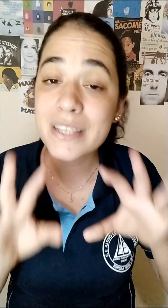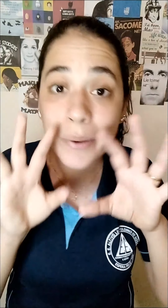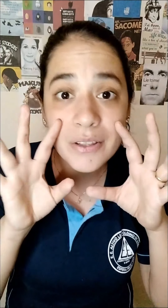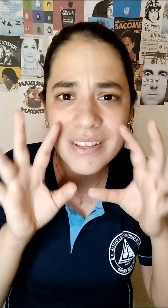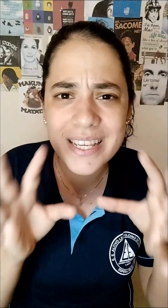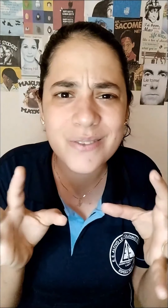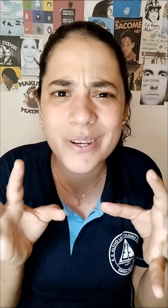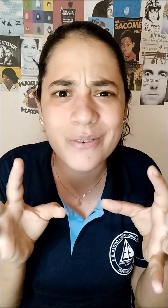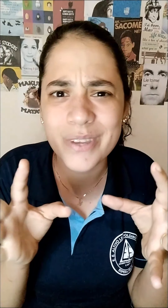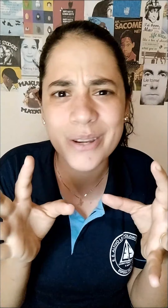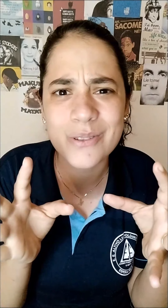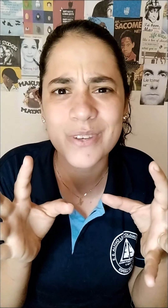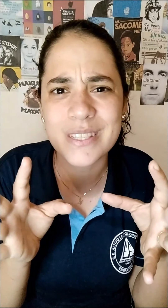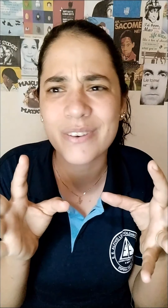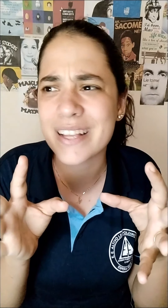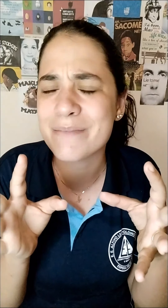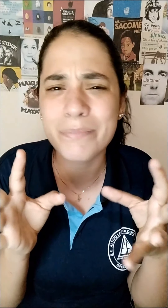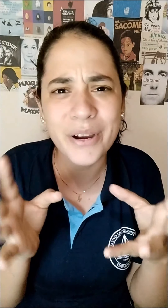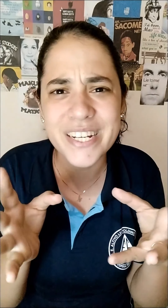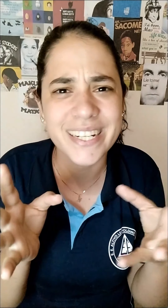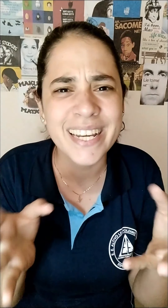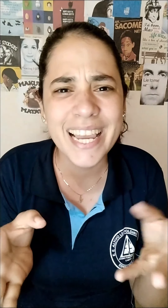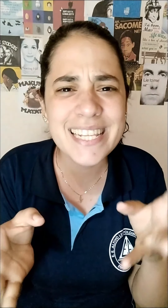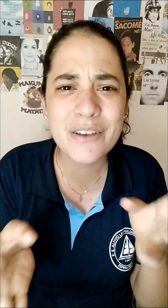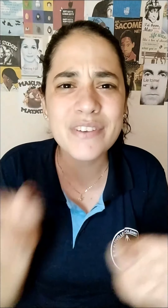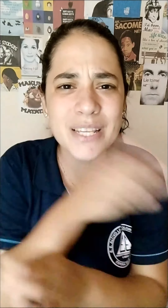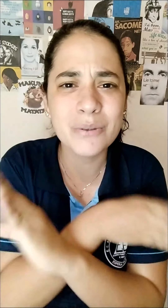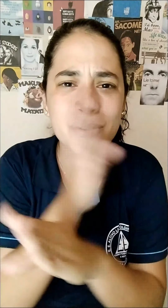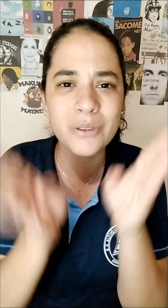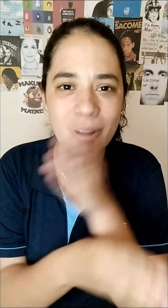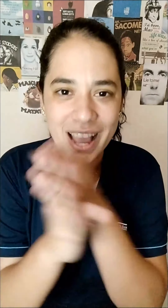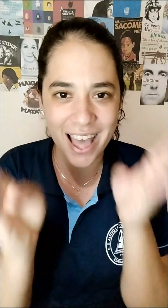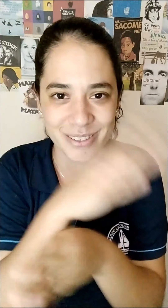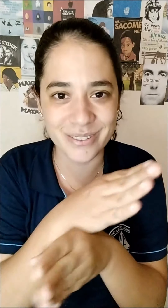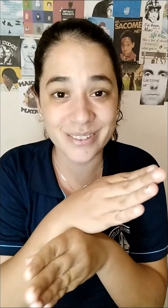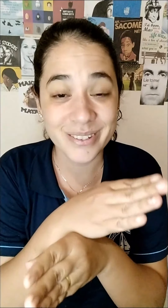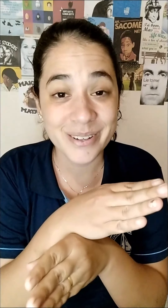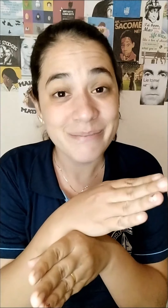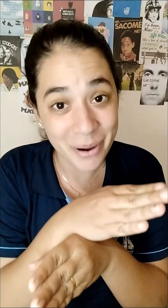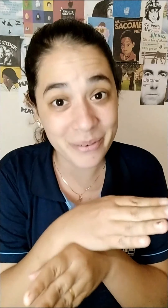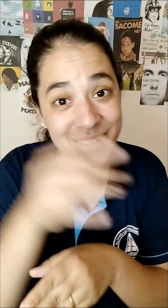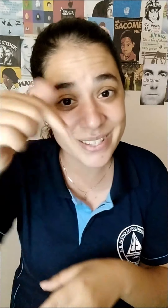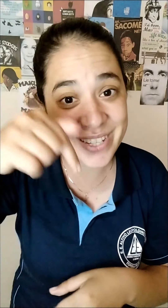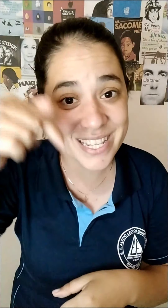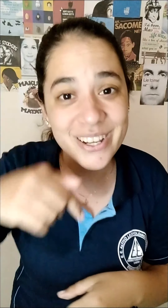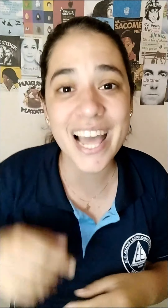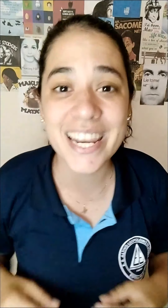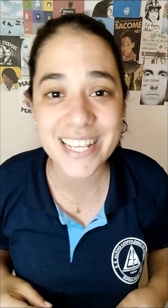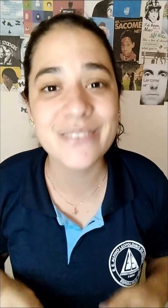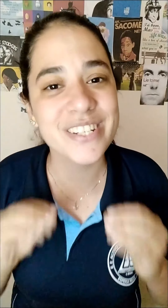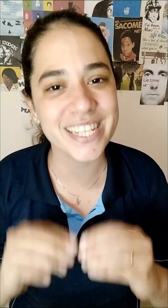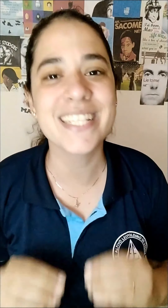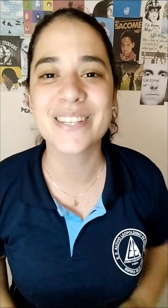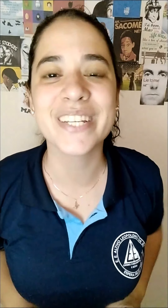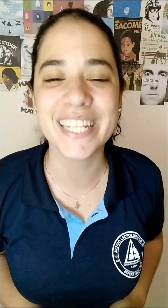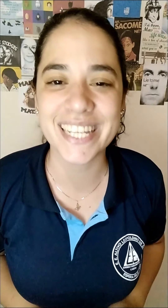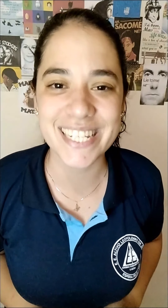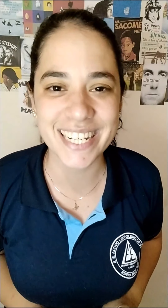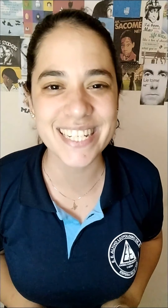que quando vocês virem os vídeos e falar assim, poxa, eles estão fazendo tudo trocado. Bom, se vocês olharem esse vídeo aqui, vocês vão entender